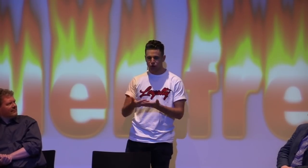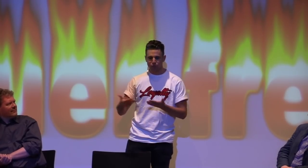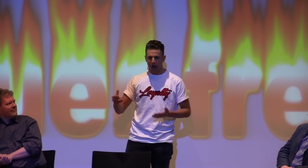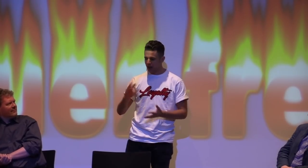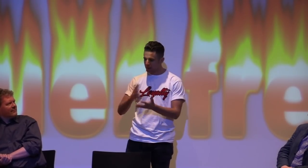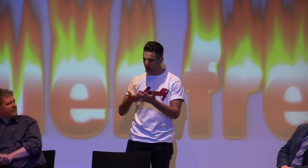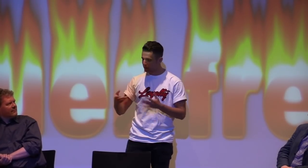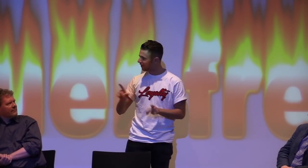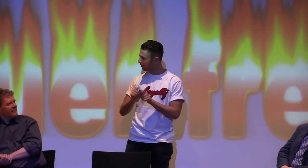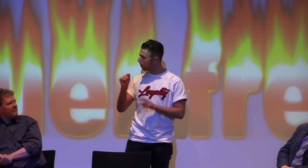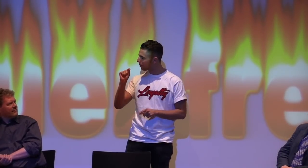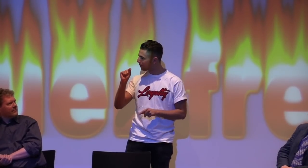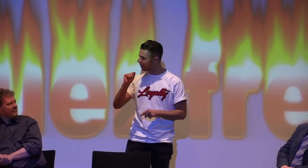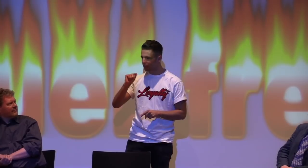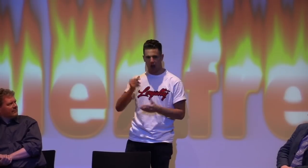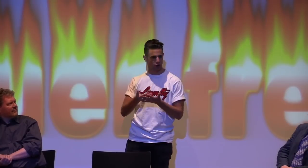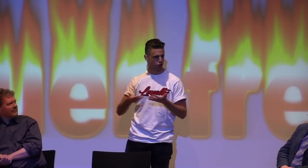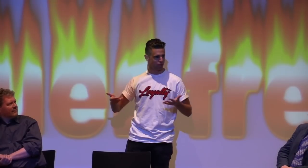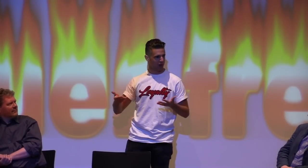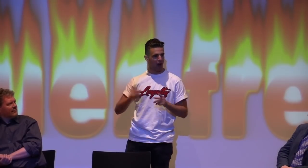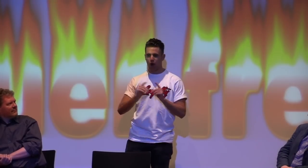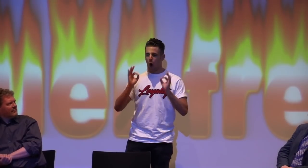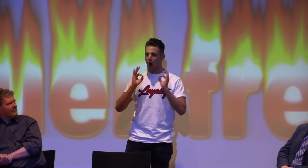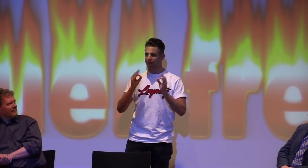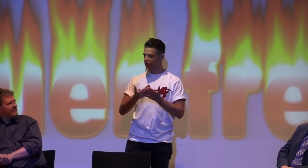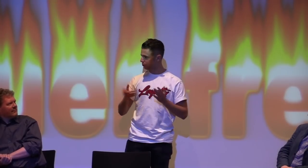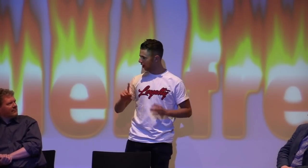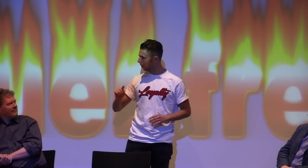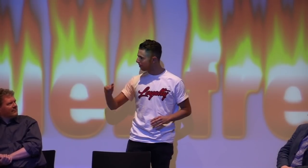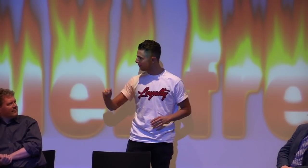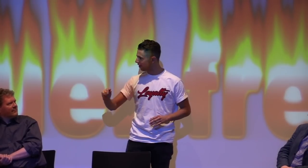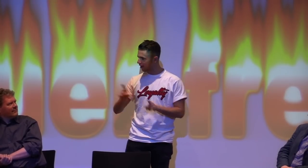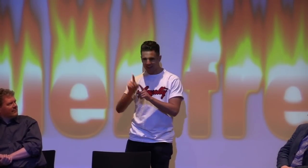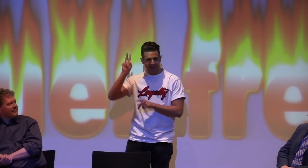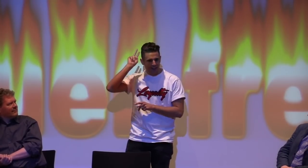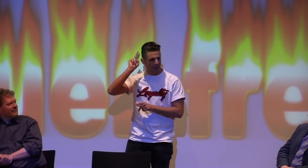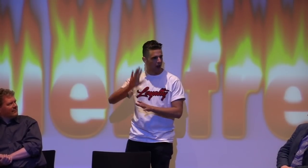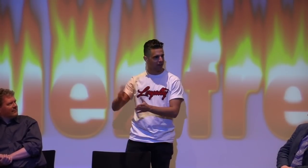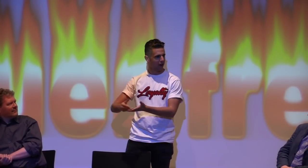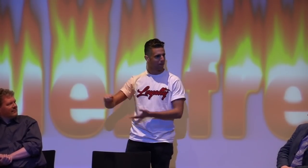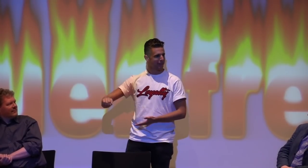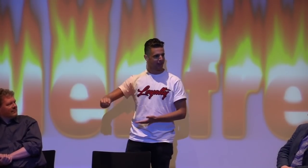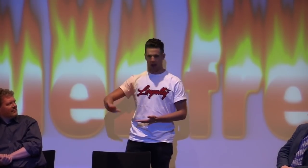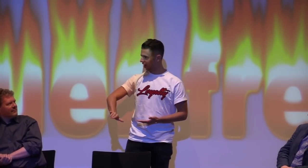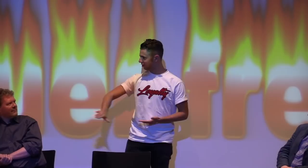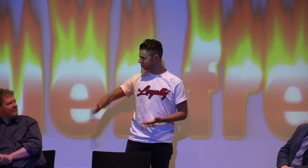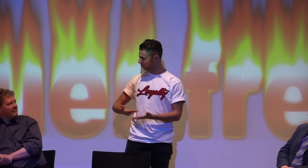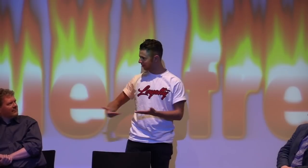Wir sind nun mal eine Minderheitengruppe, wir sind eine sprachliche Minderheit. Wir sind nicht eine